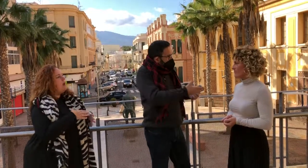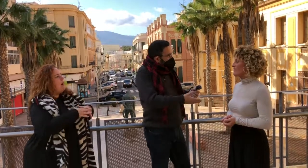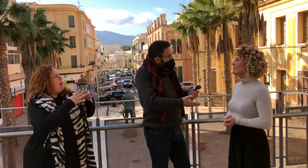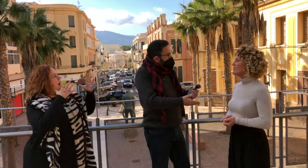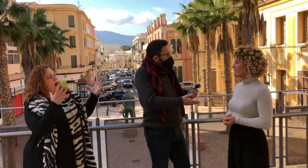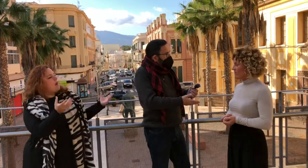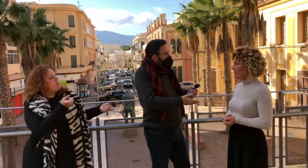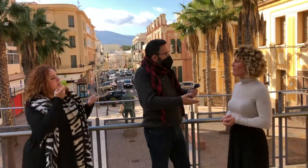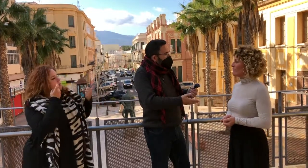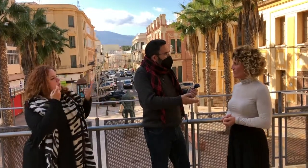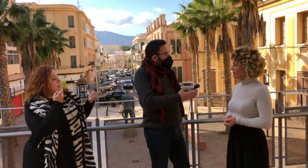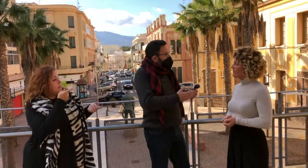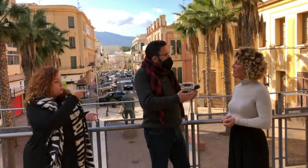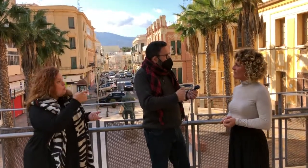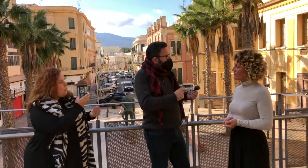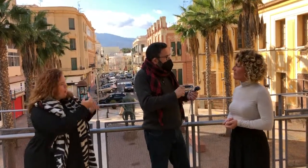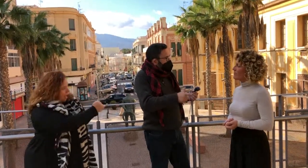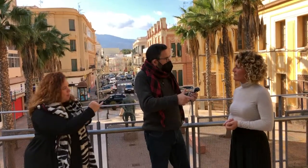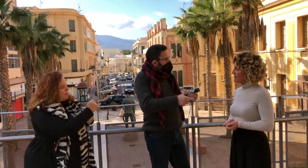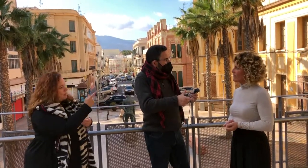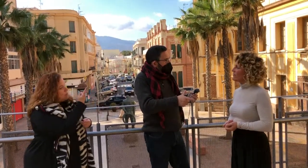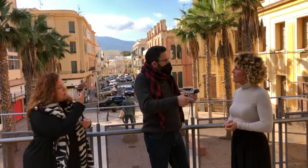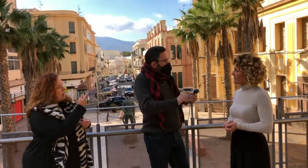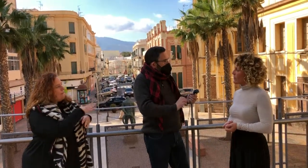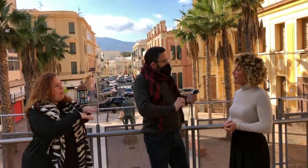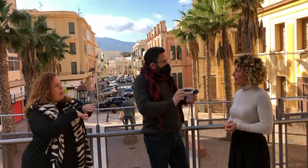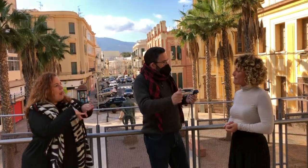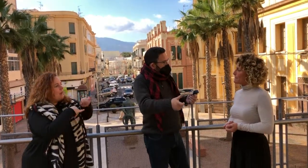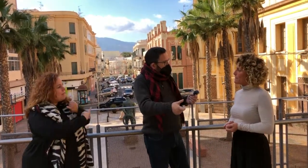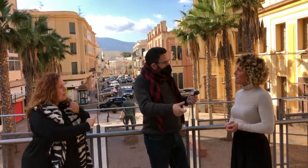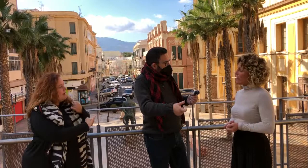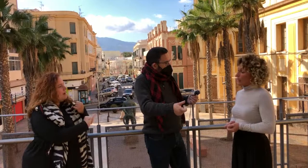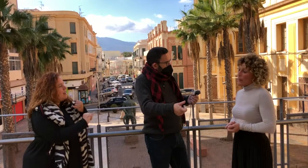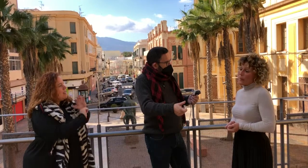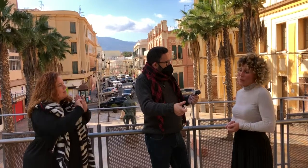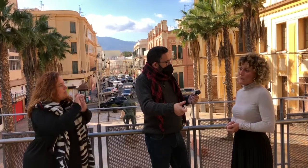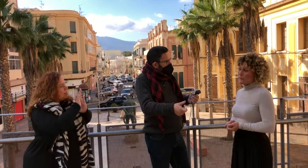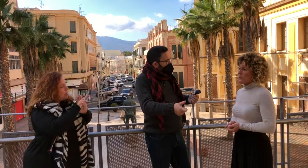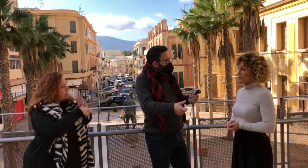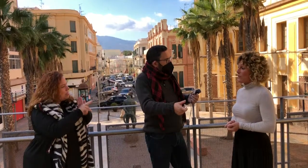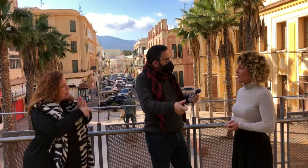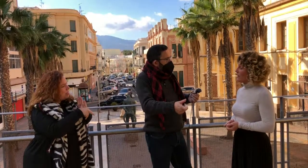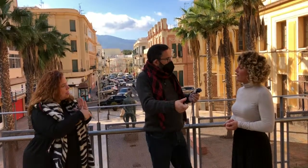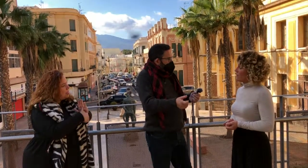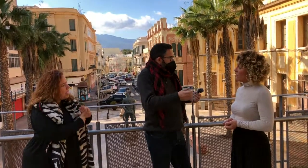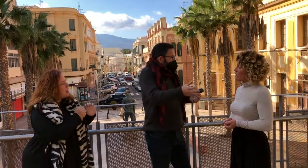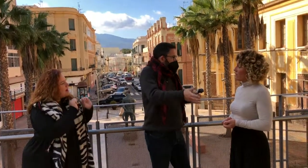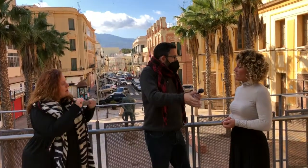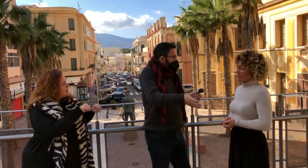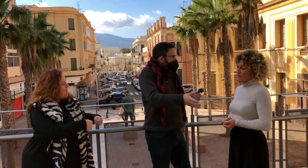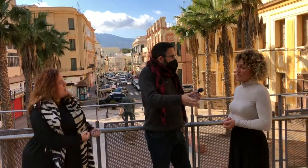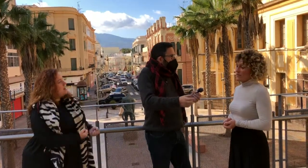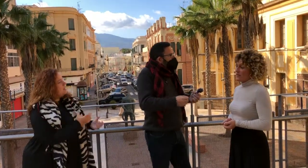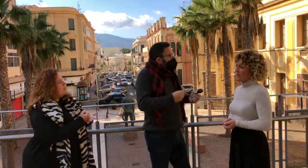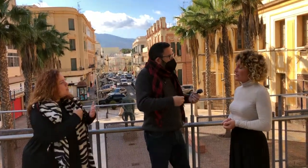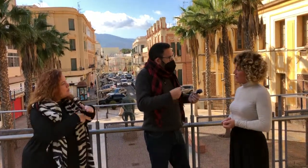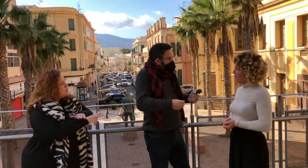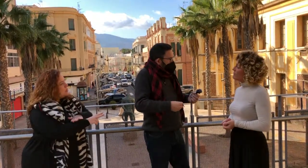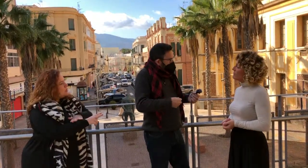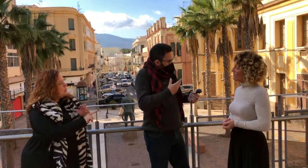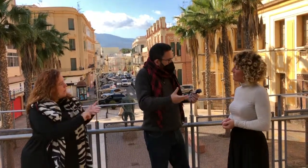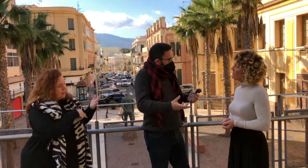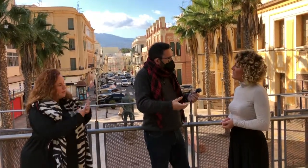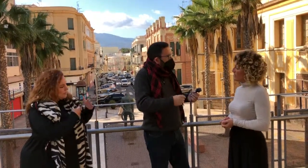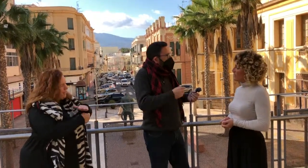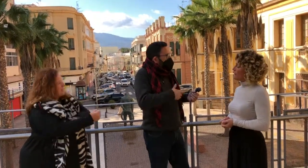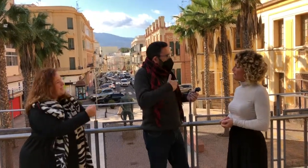grandísima estudiante, como este es el caso, y lo que hace es retrasarle la entrada de su intérprete, retrasársela